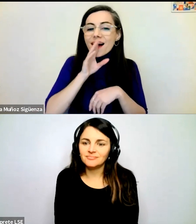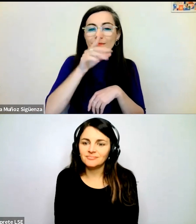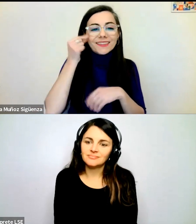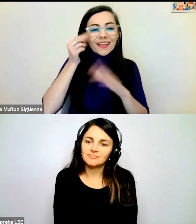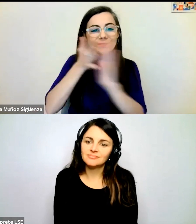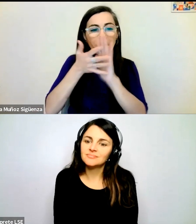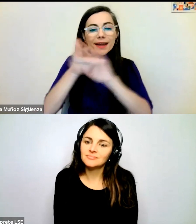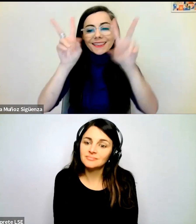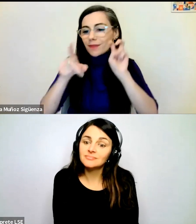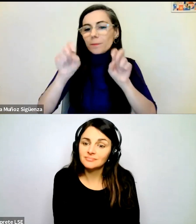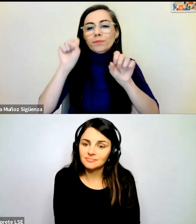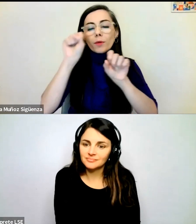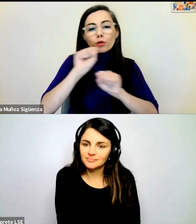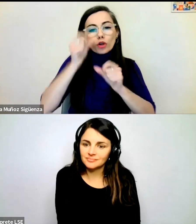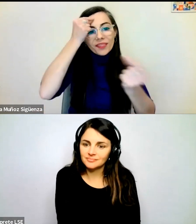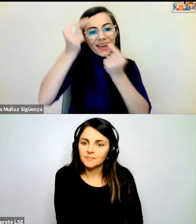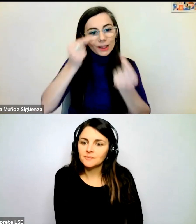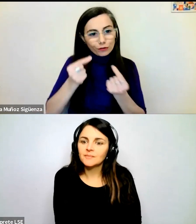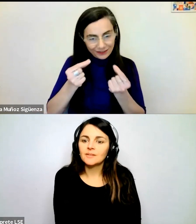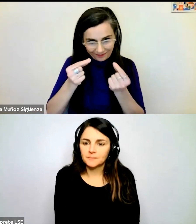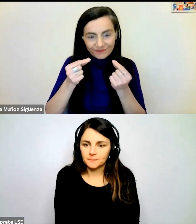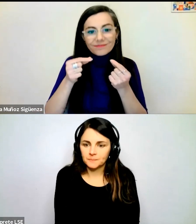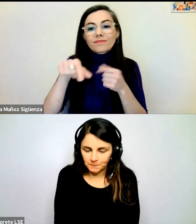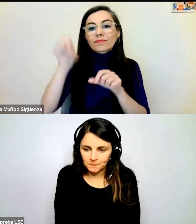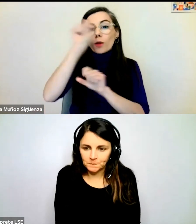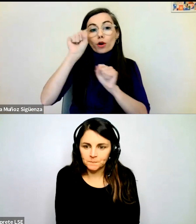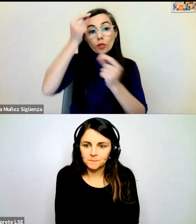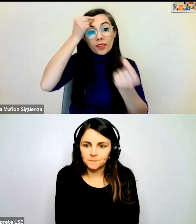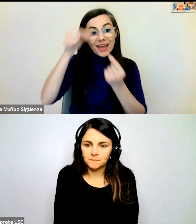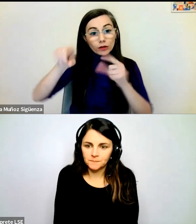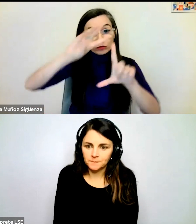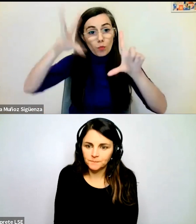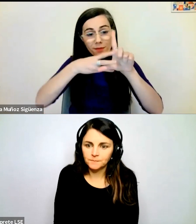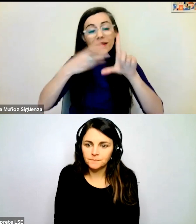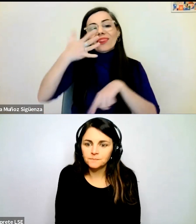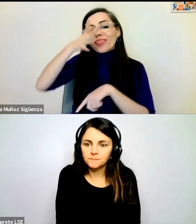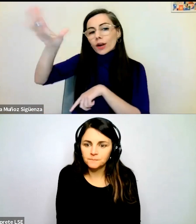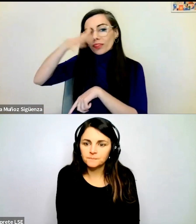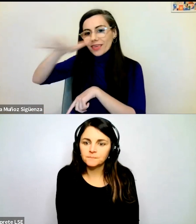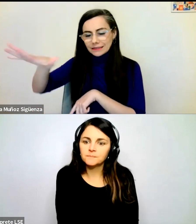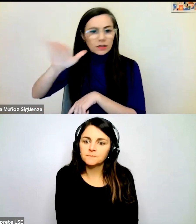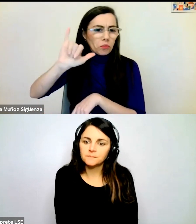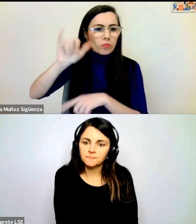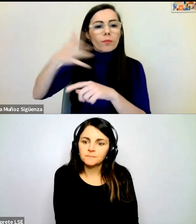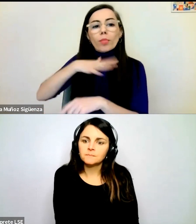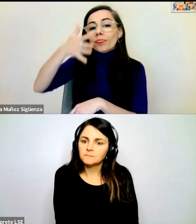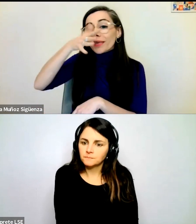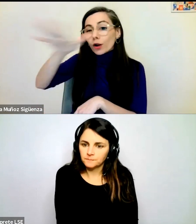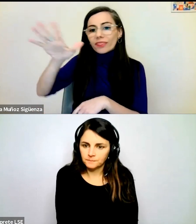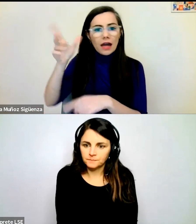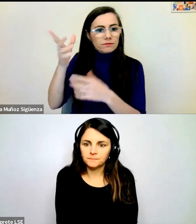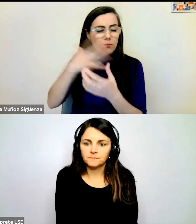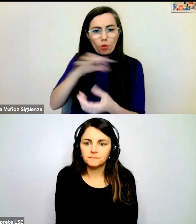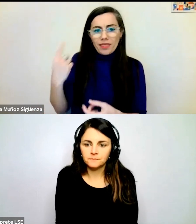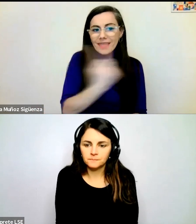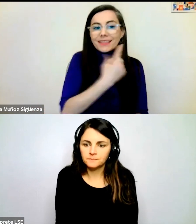Aprovecho a complementar también, Patricia explicaba acerca del tema de la Agencia de Protección de Datos. En relación a este tema, se